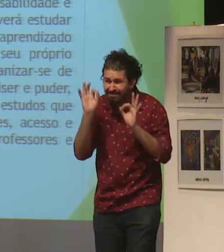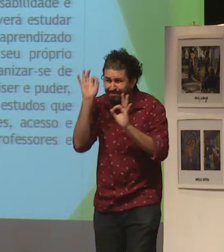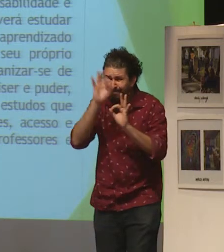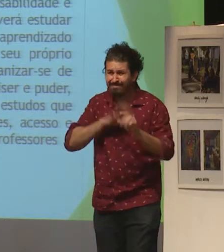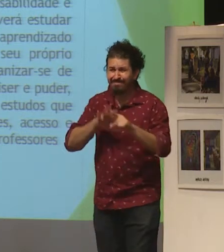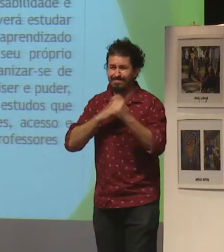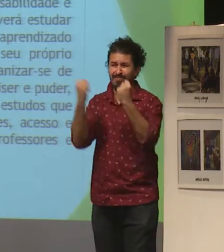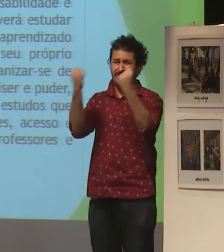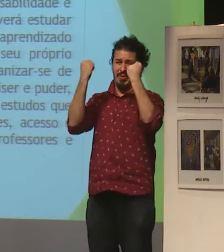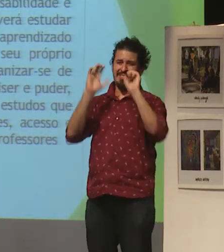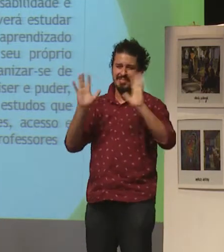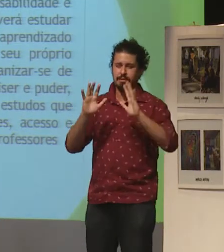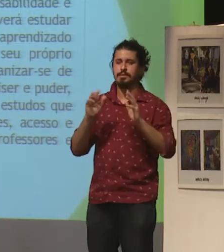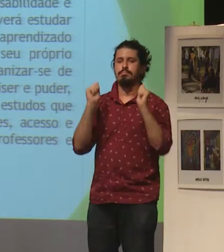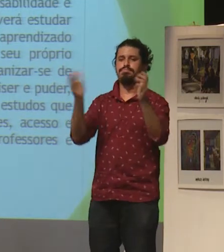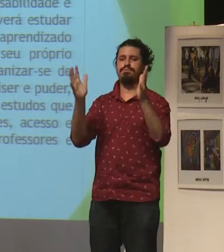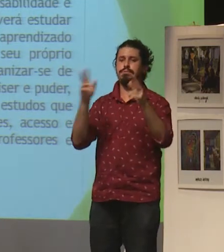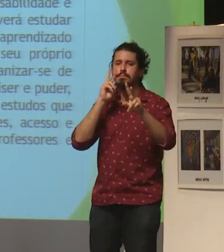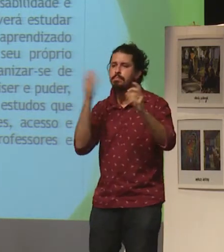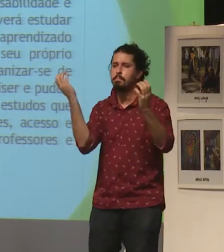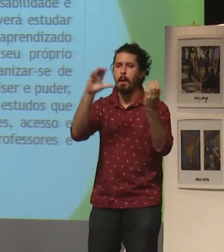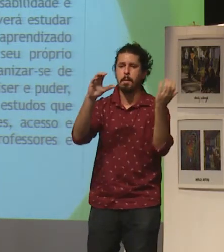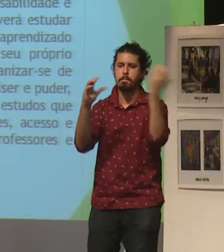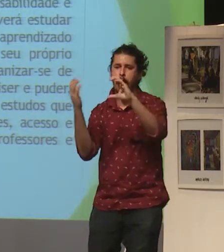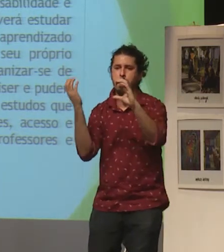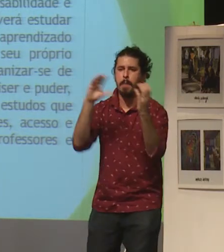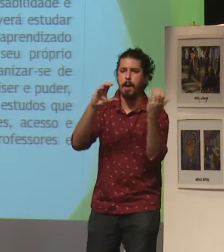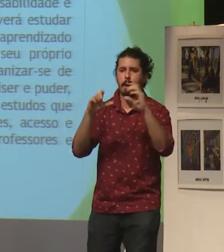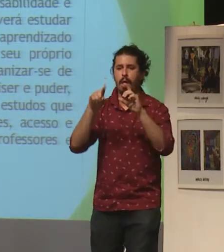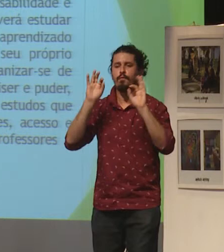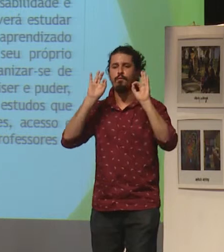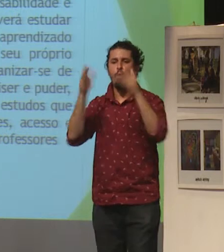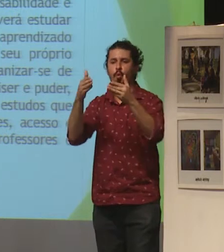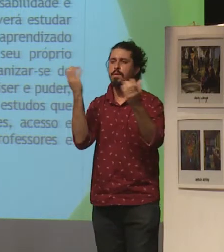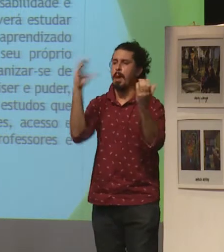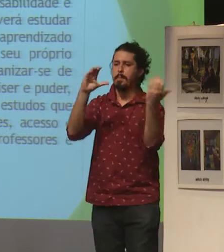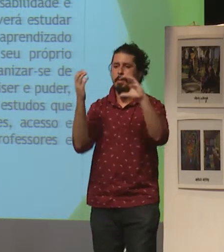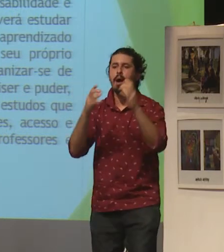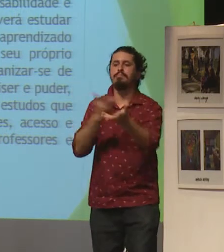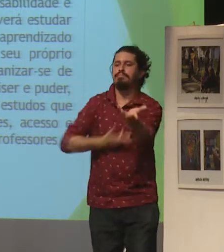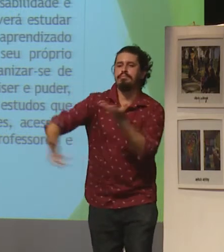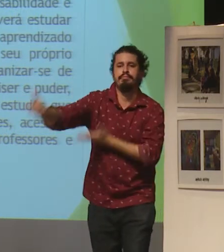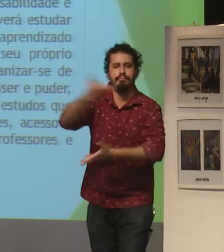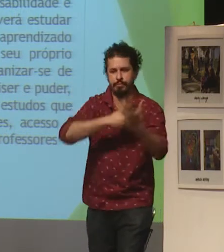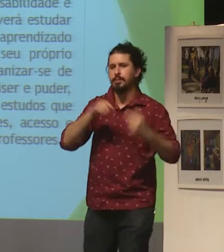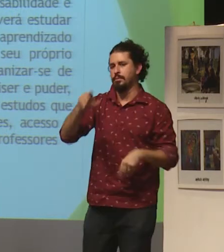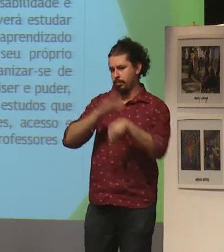começa a ler, fica tudo muito confuso, fica muito ruim para se entender. Então, a gente começa a colocar o conteúdo todo em língua de sinais. A gente consegue trocar